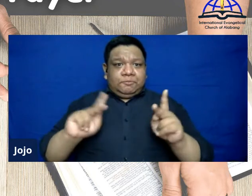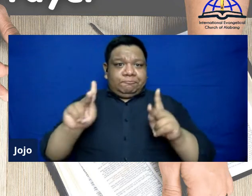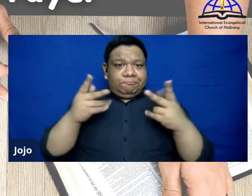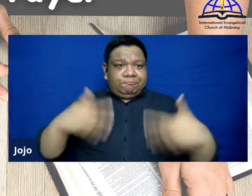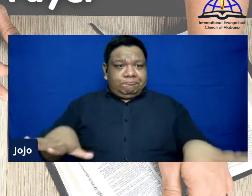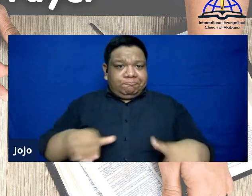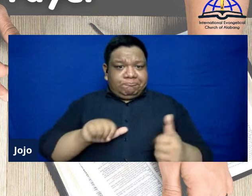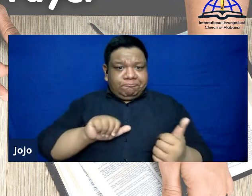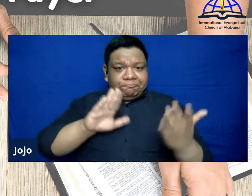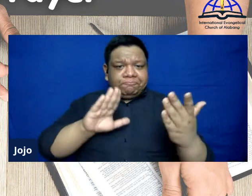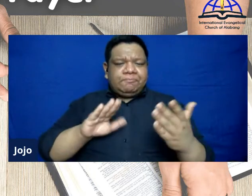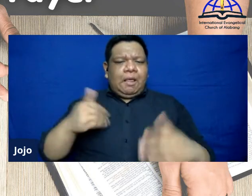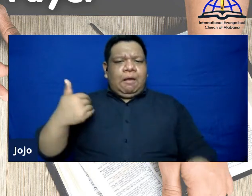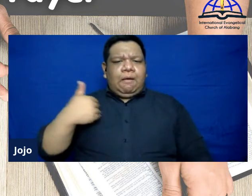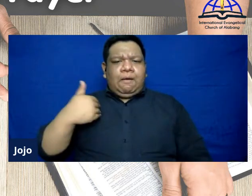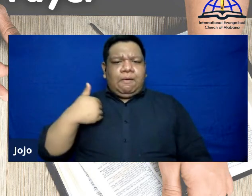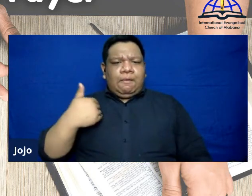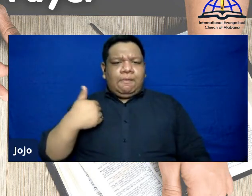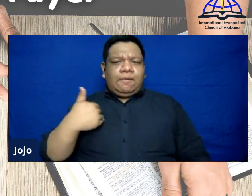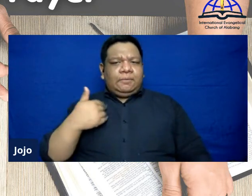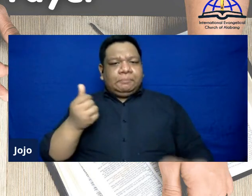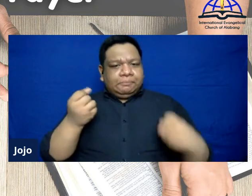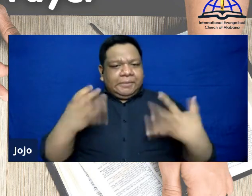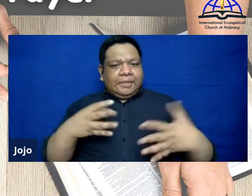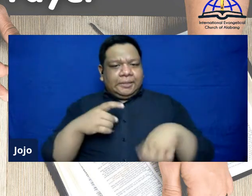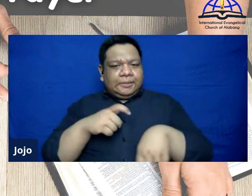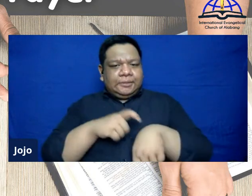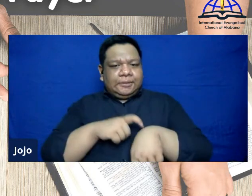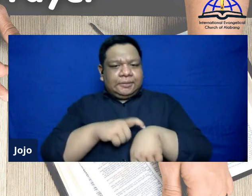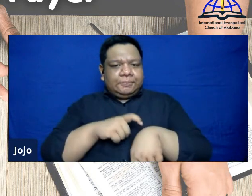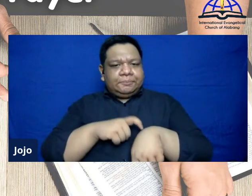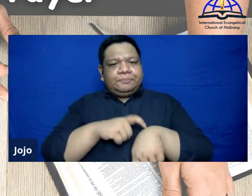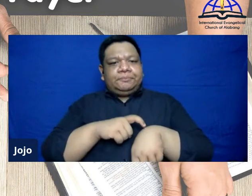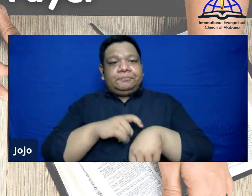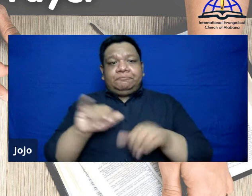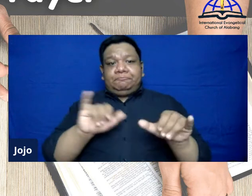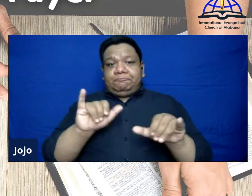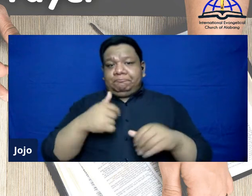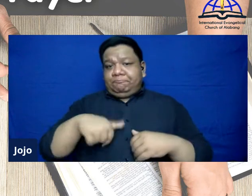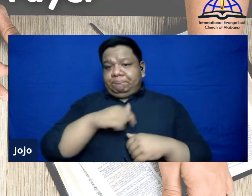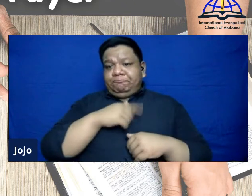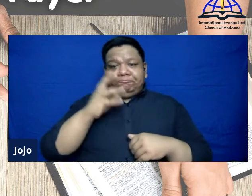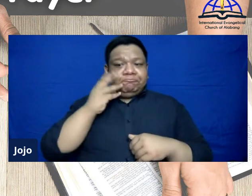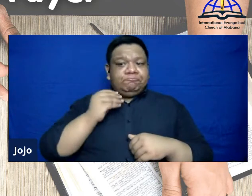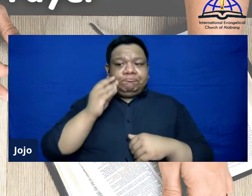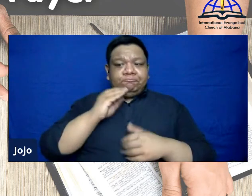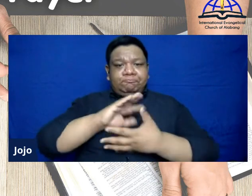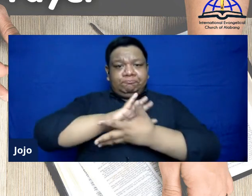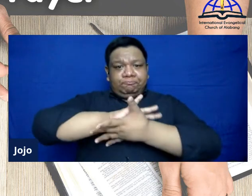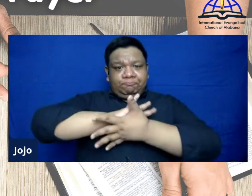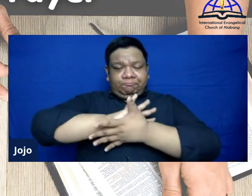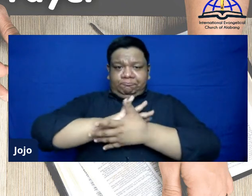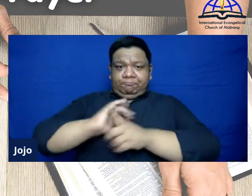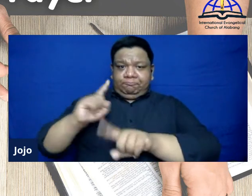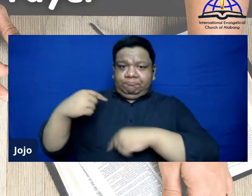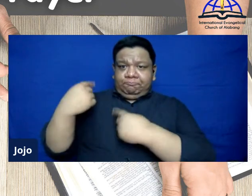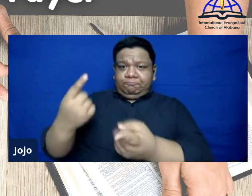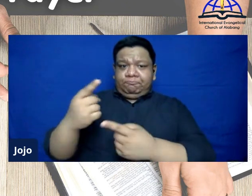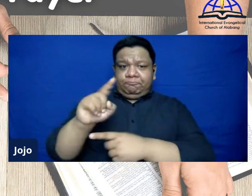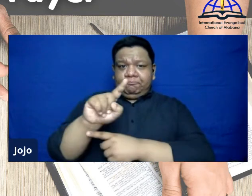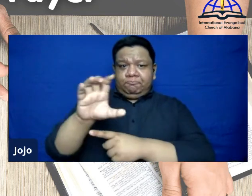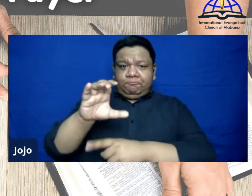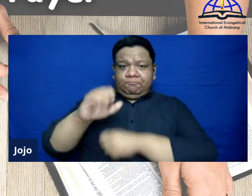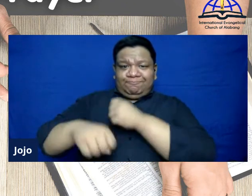before. Marami ng pagkakataon, no? Doon sa atin ngayon, we are under pandemic. After 100 years, no, na tayo